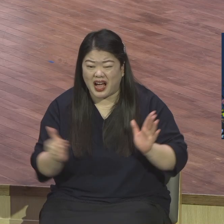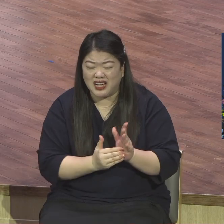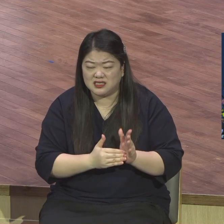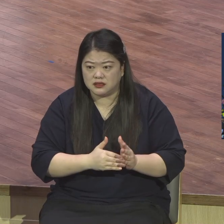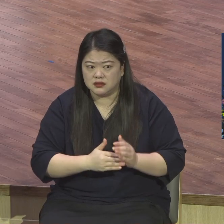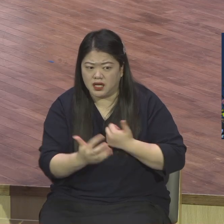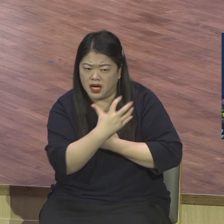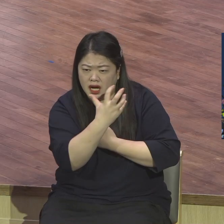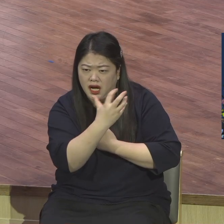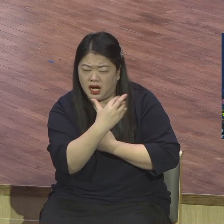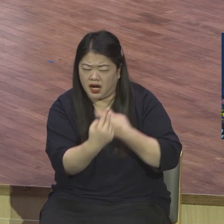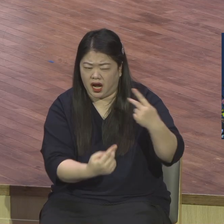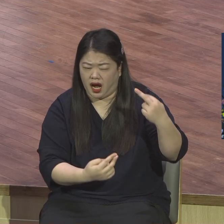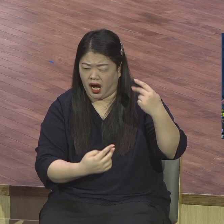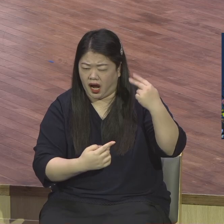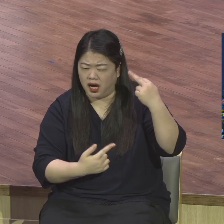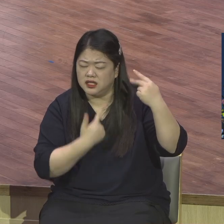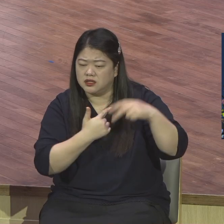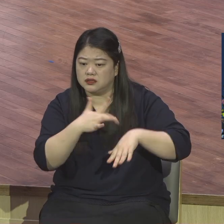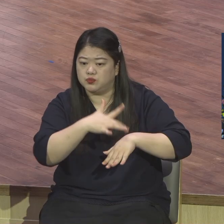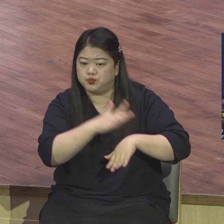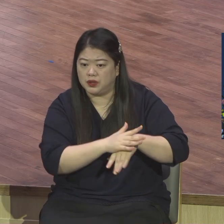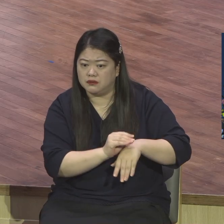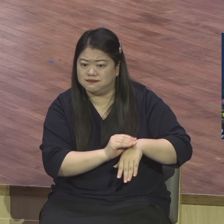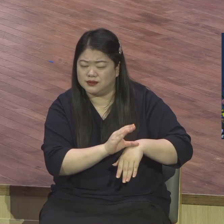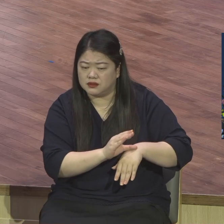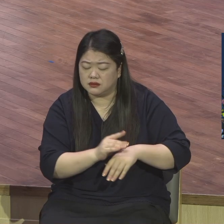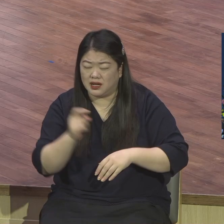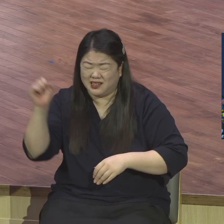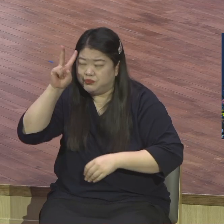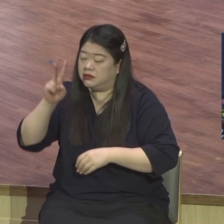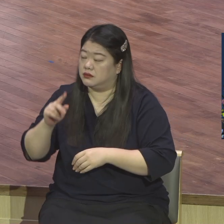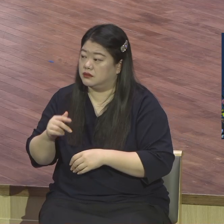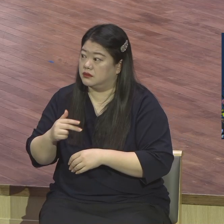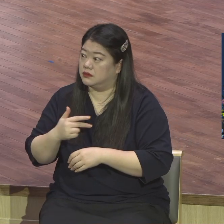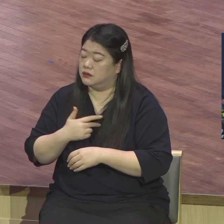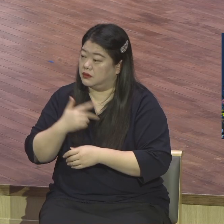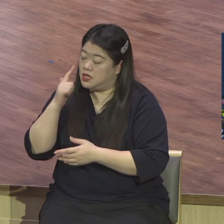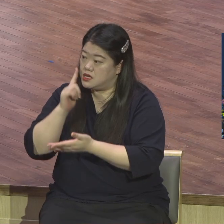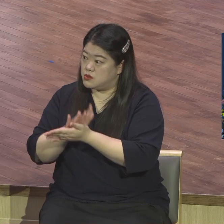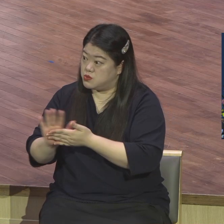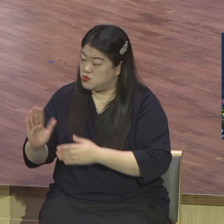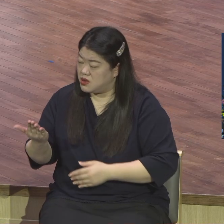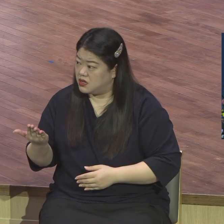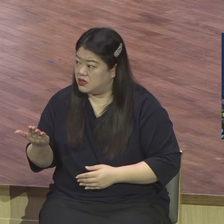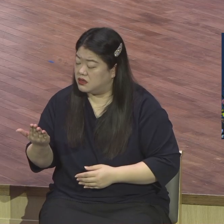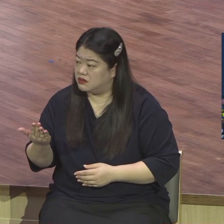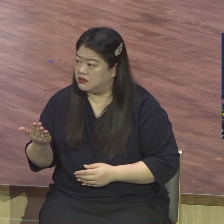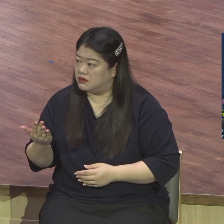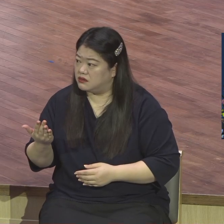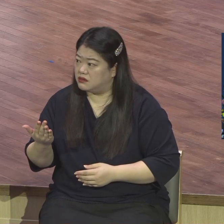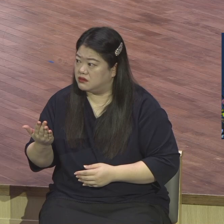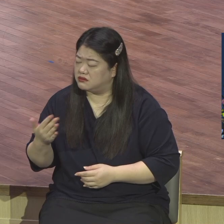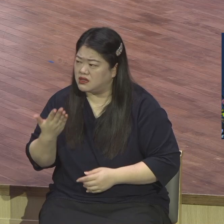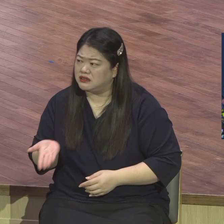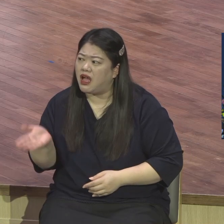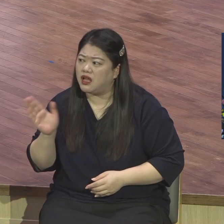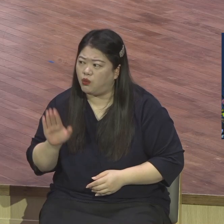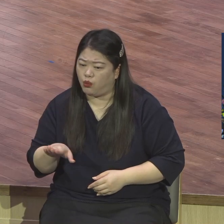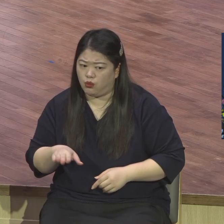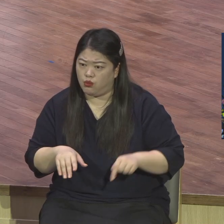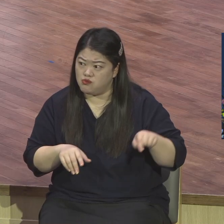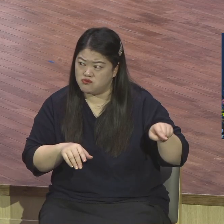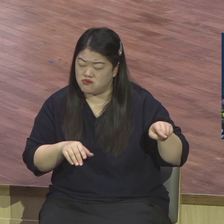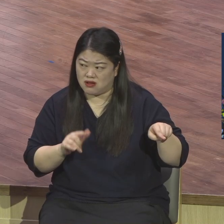정말 이렇게 자유해도 되나? 이래 살아도 되나? 의문이 계속 생겼습니다.